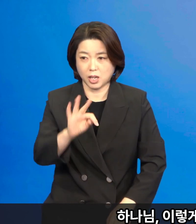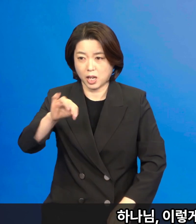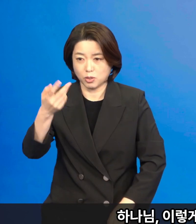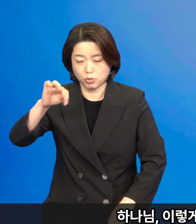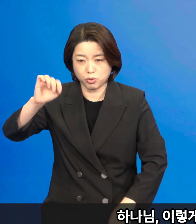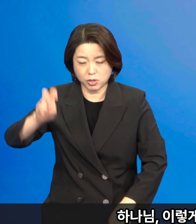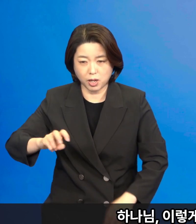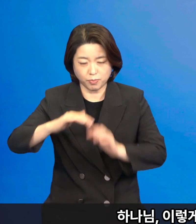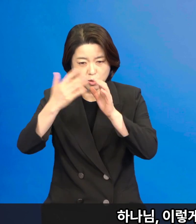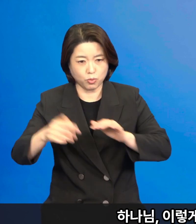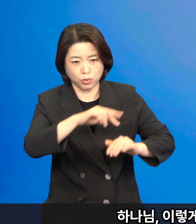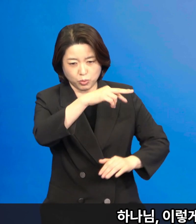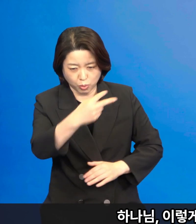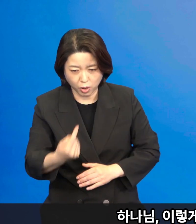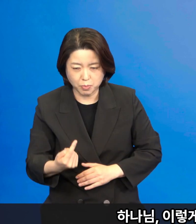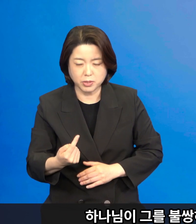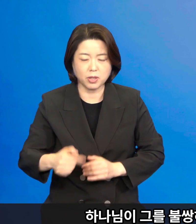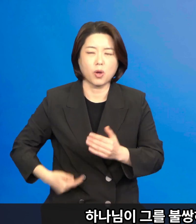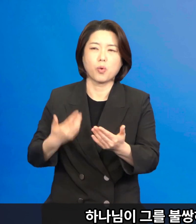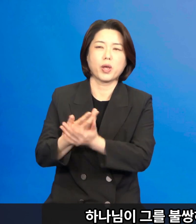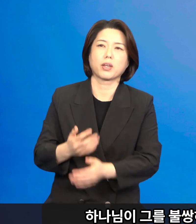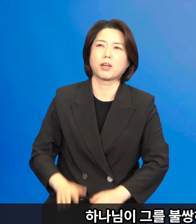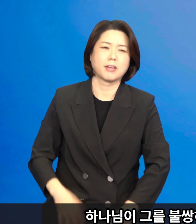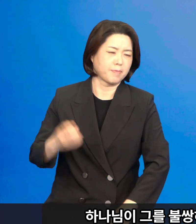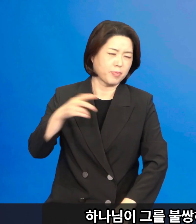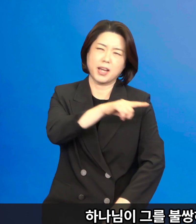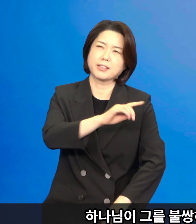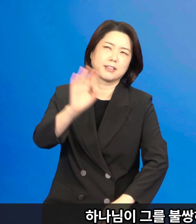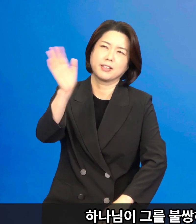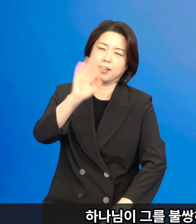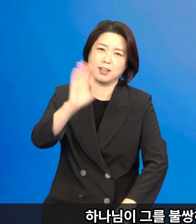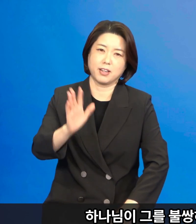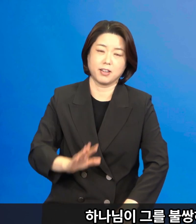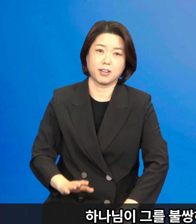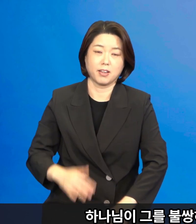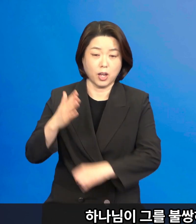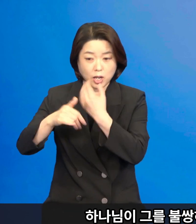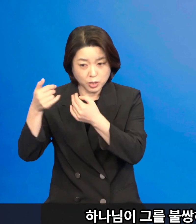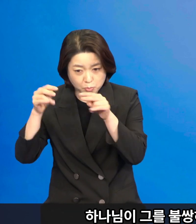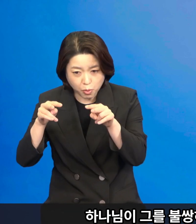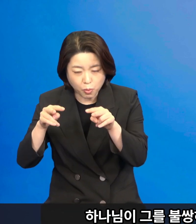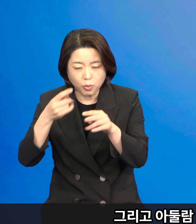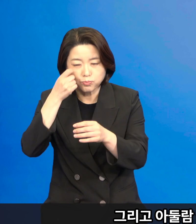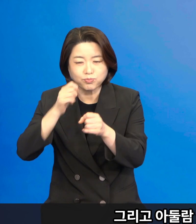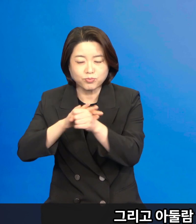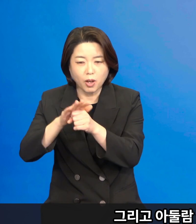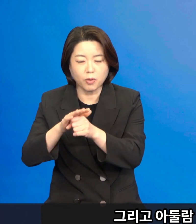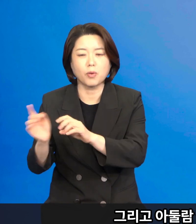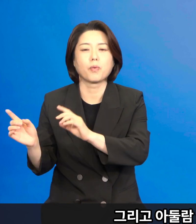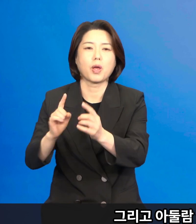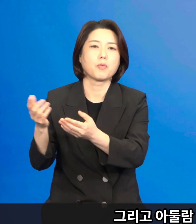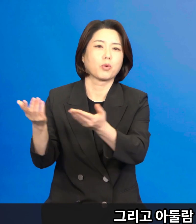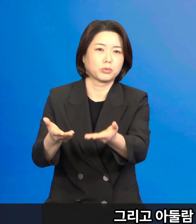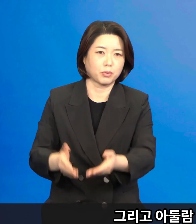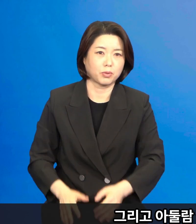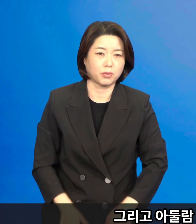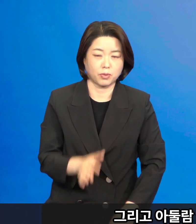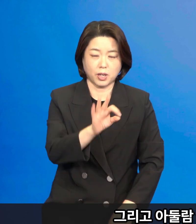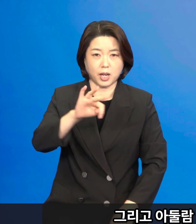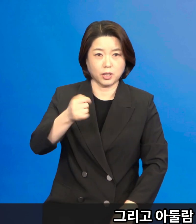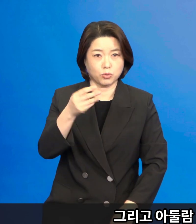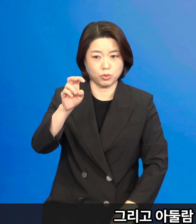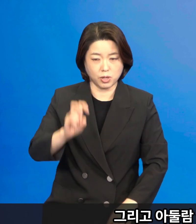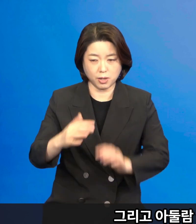하나님 이렇게 다시는 살지 않겠습니다. 하나님이 그를 불쌍히 여기시고 회복을 시켜주세요. 그리고 아둘람 굴